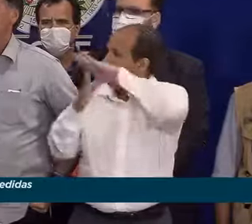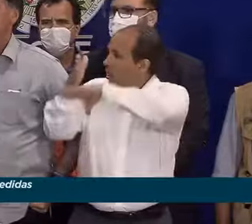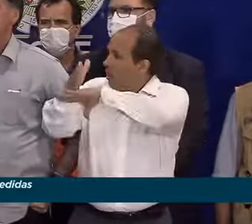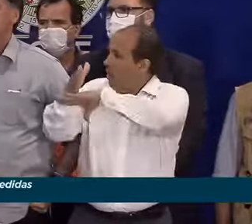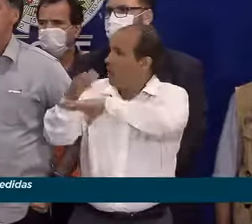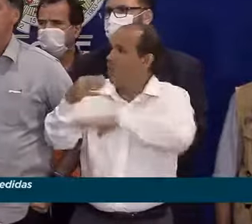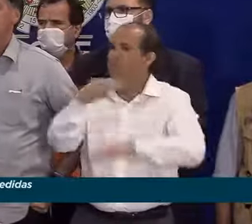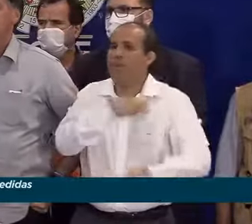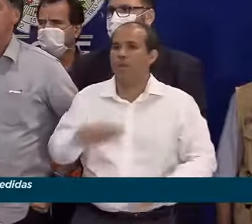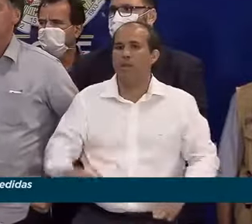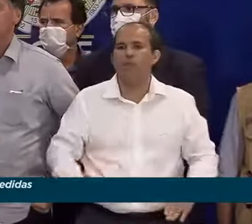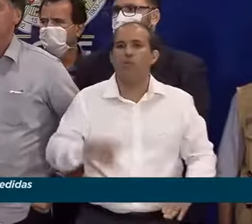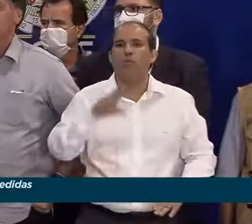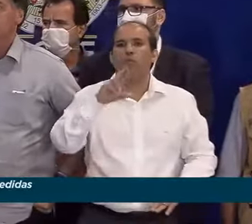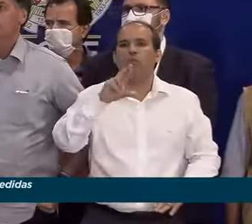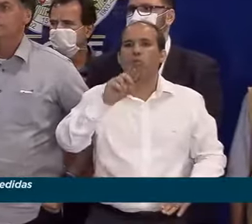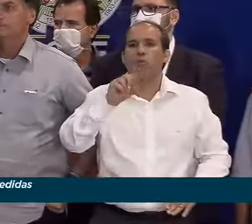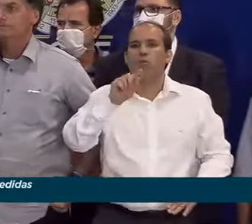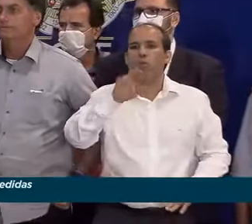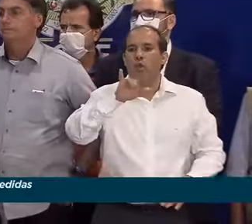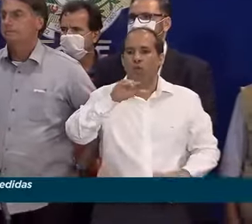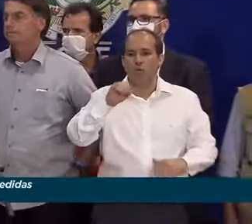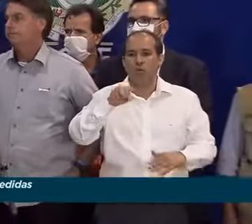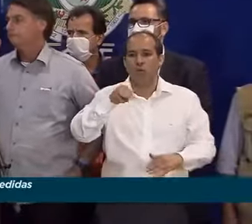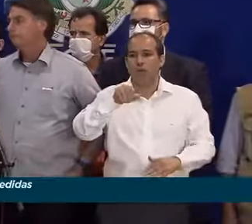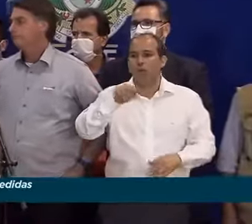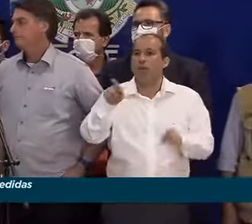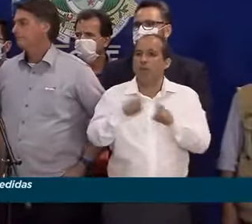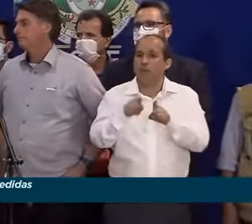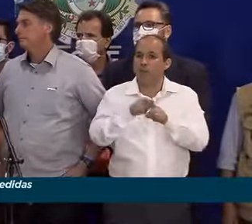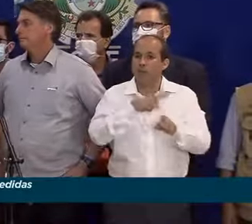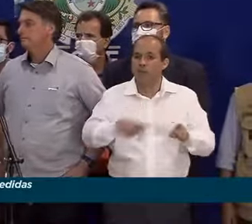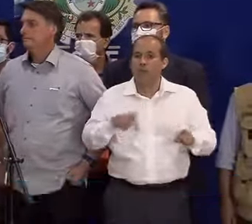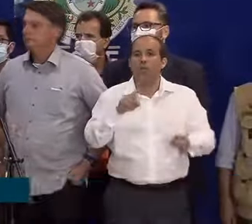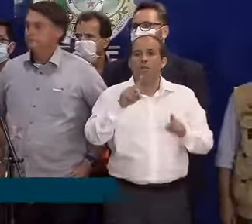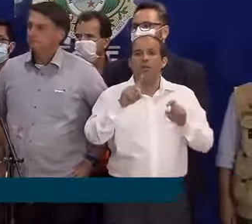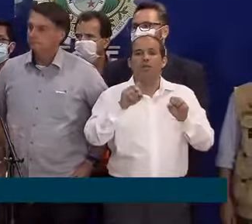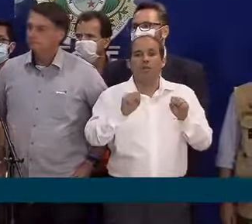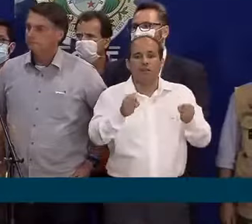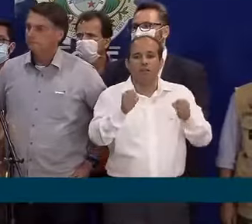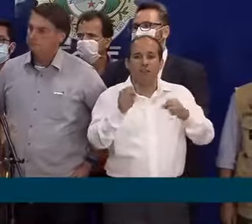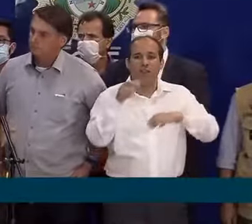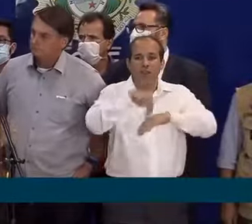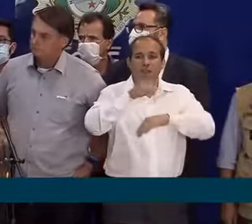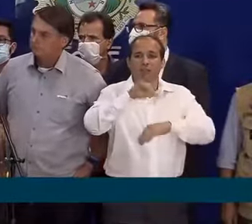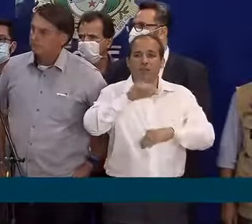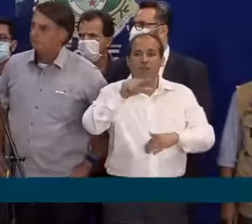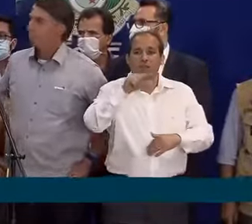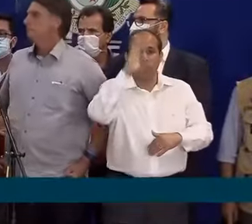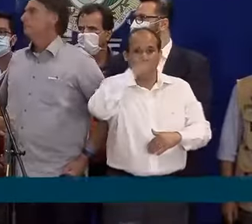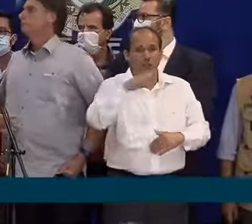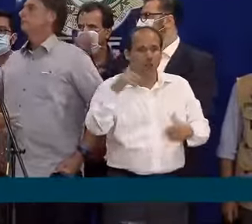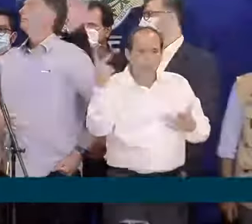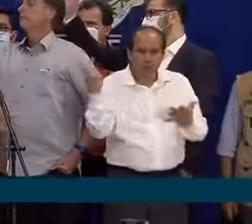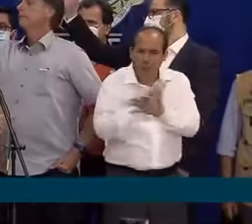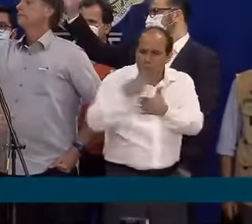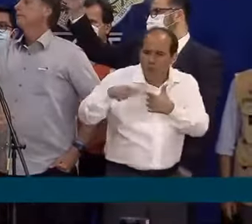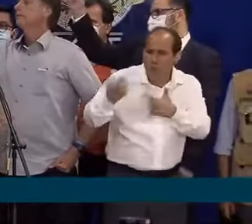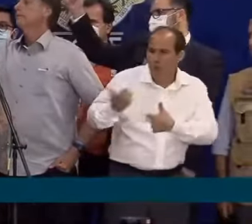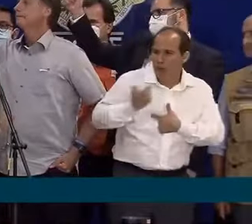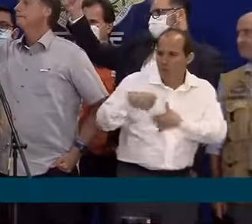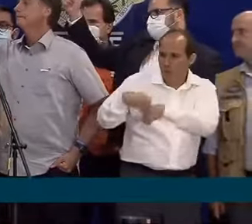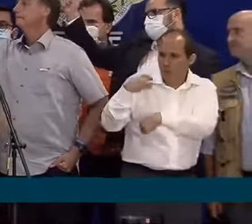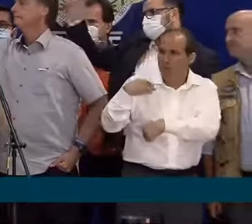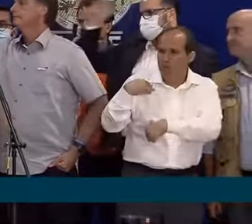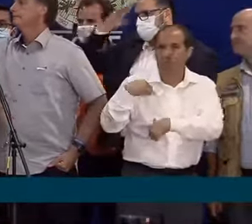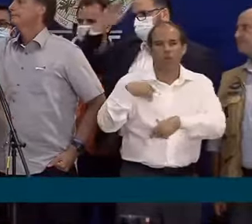na presença do chefe da Defesa Civil Nacional, Coronel Lucas. Ficamos sabendo do problema. Domingo, esse último